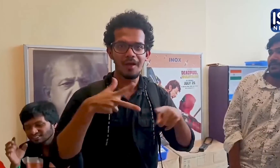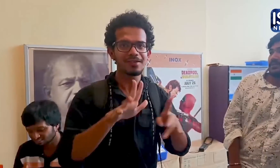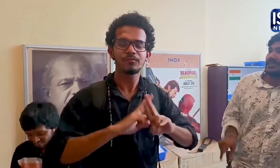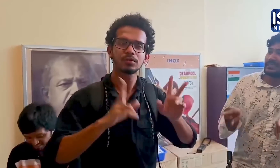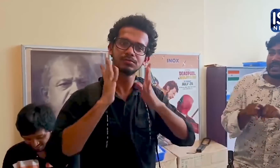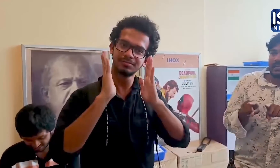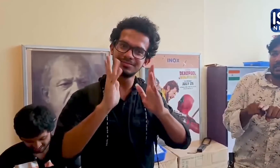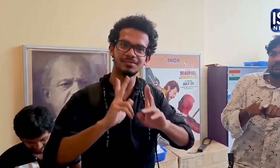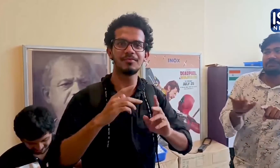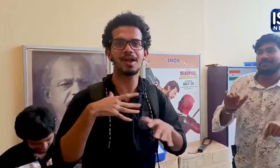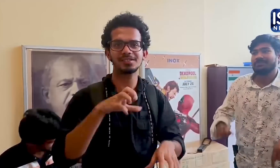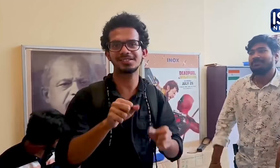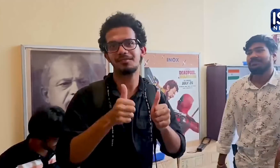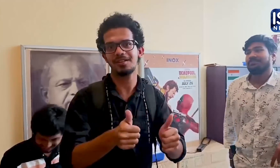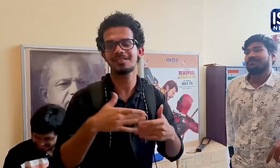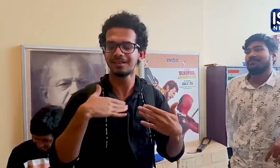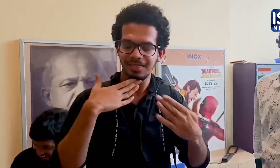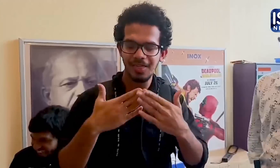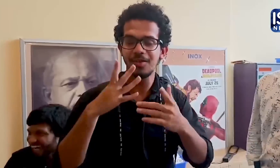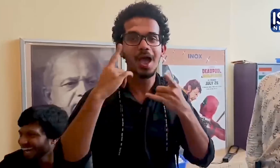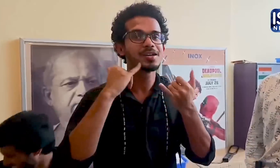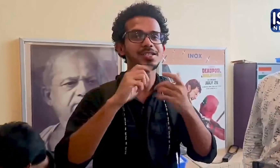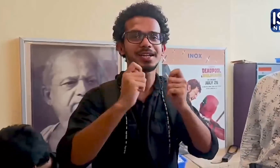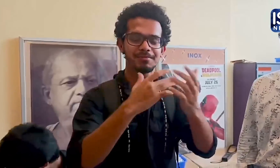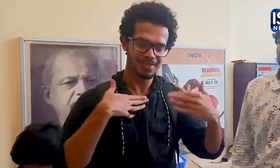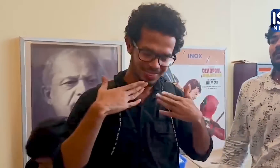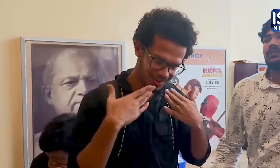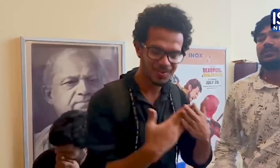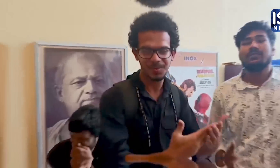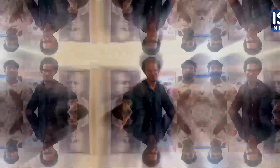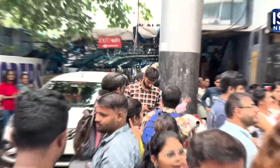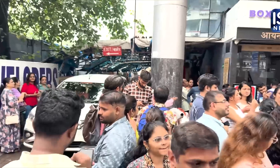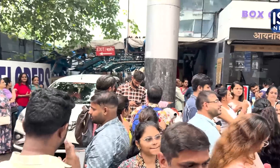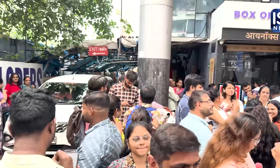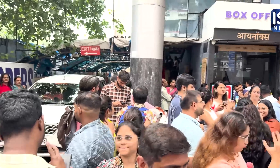साथ मैं पूरी फिल्म विदाउट ब्रेक देख पाया। ये एक्सेसिबिलिटी थी। थैंक यू आईएसएच टीम।